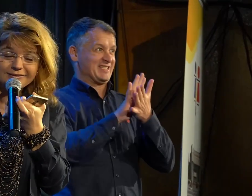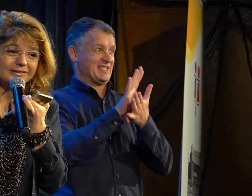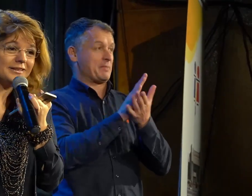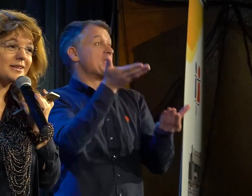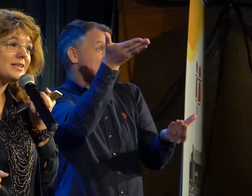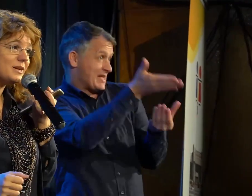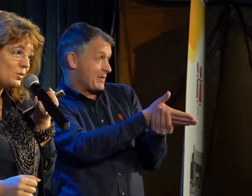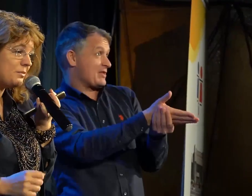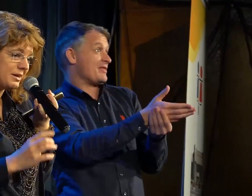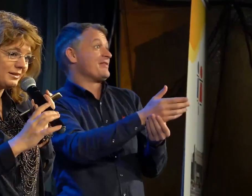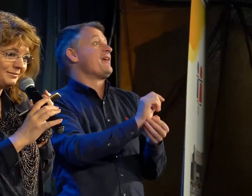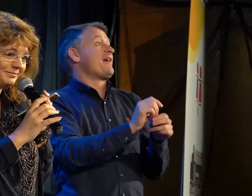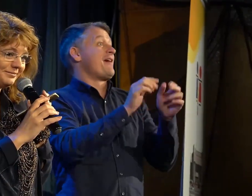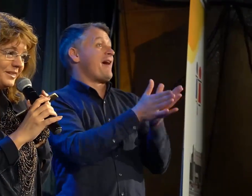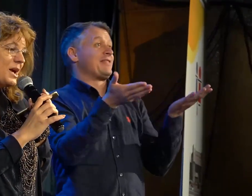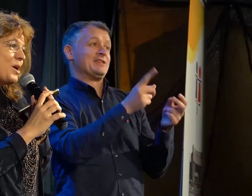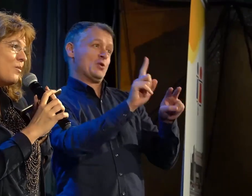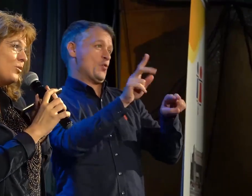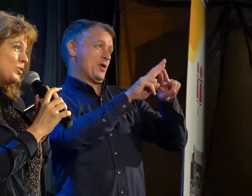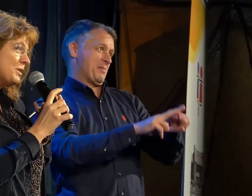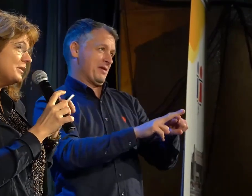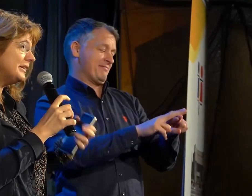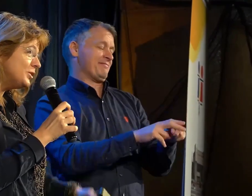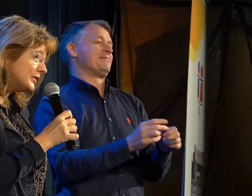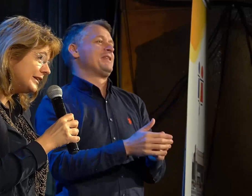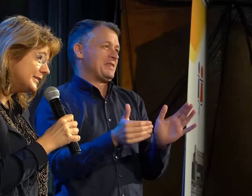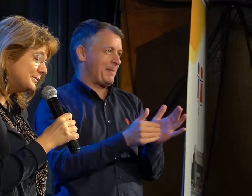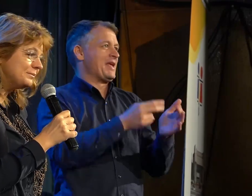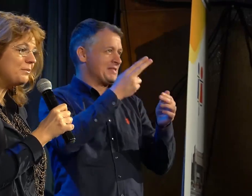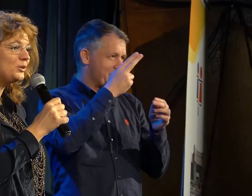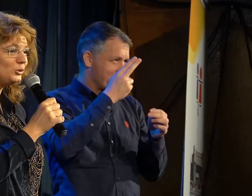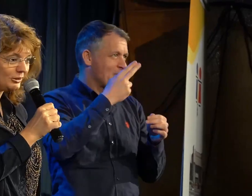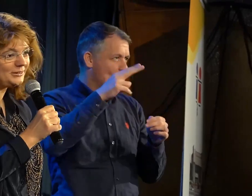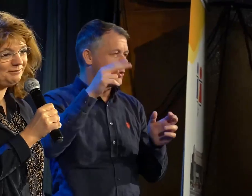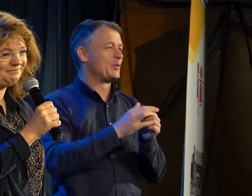carte să nu rămână. Mulțumim încă o dată